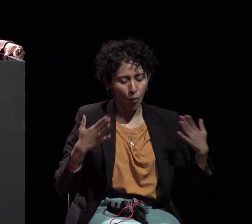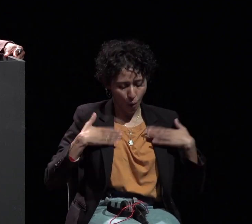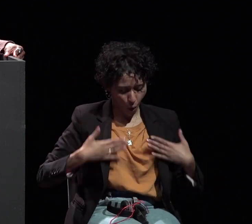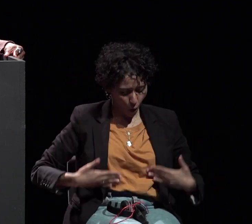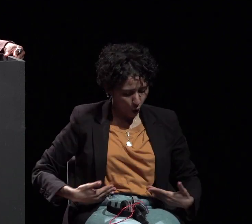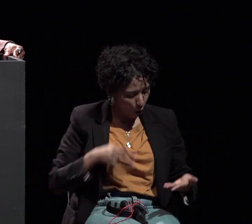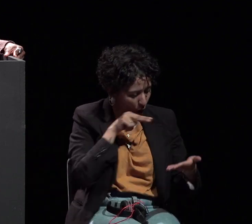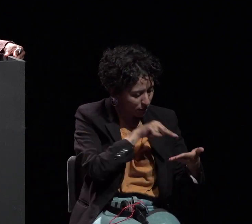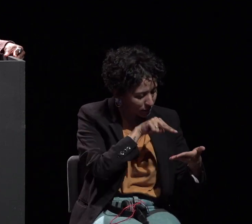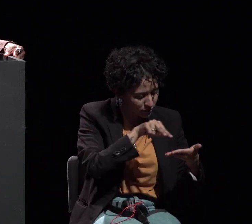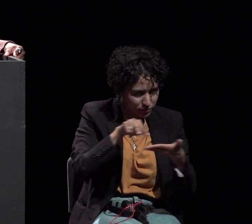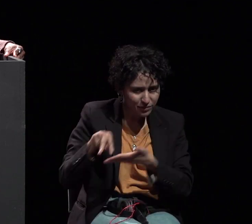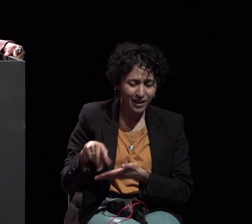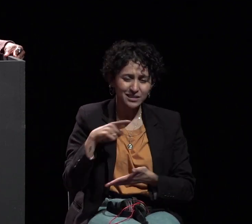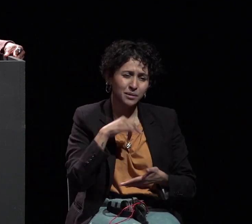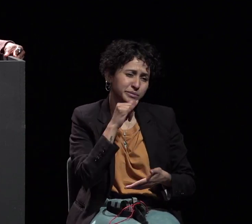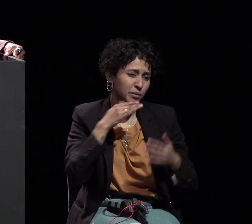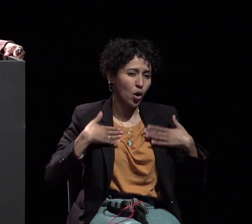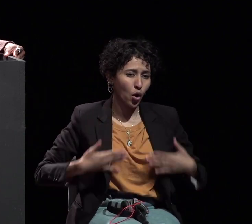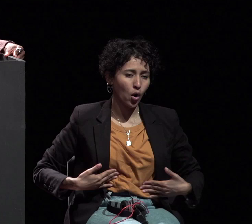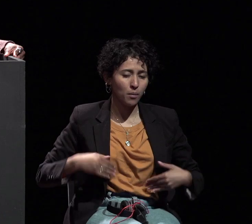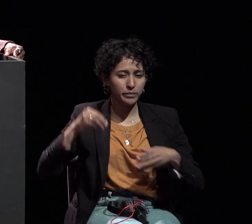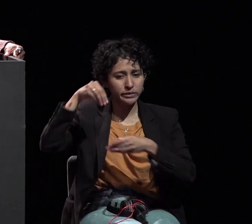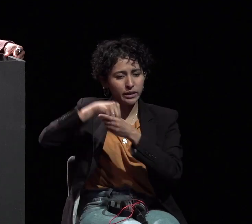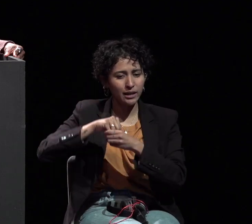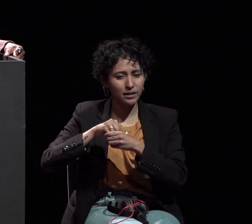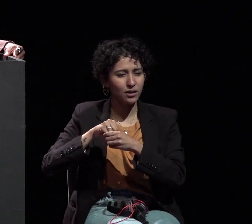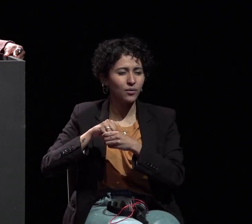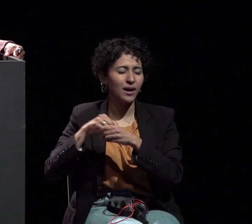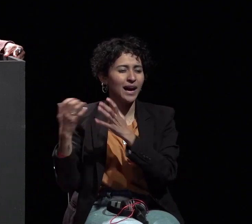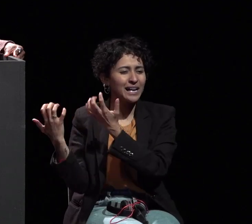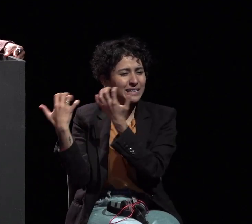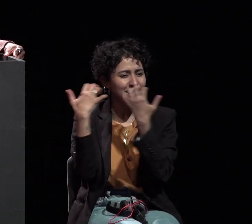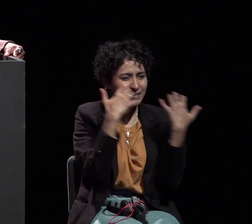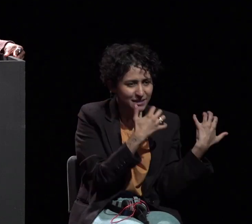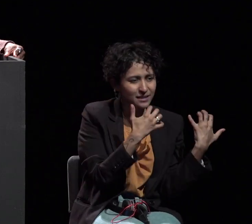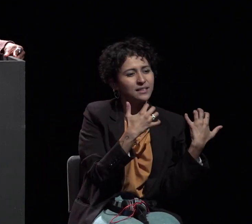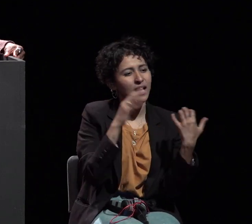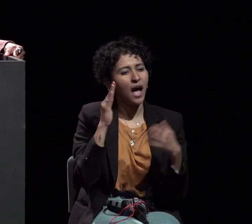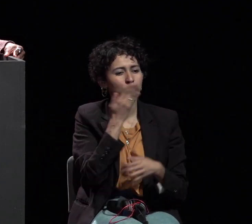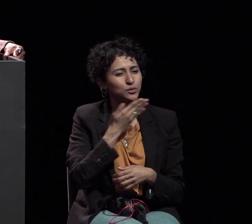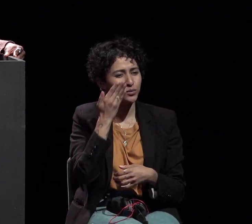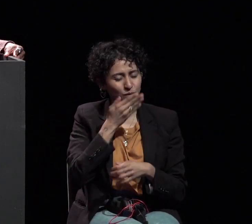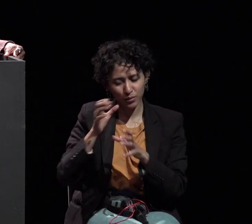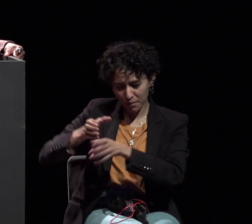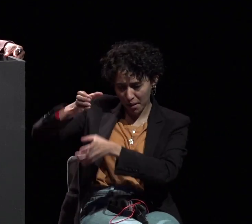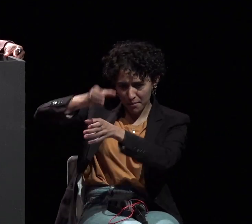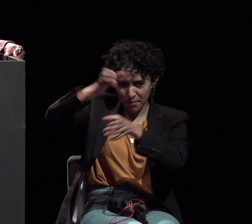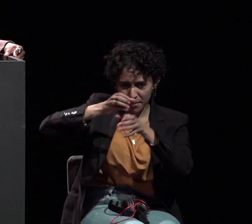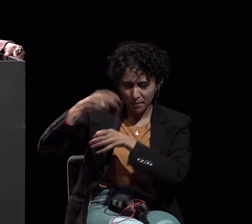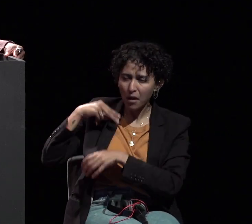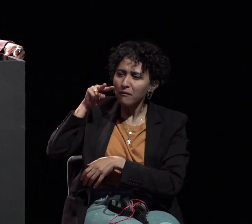fazendas de cana-de-açúcar ou qualquer outro tipo de plantação na diáspora